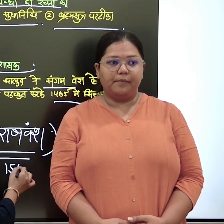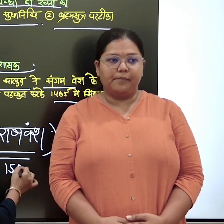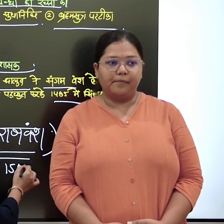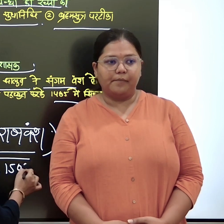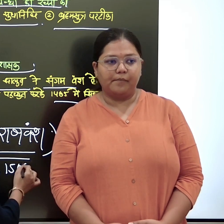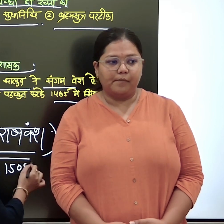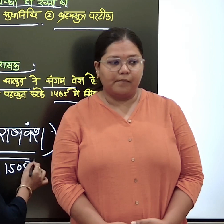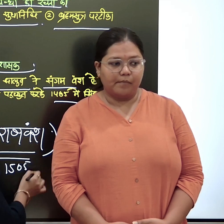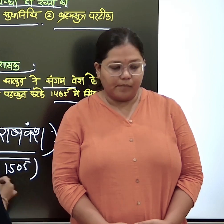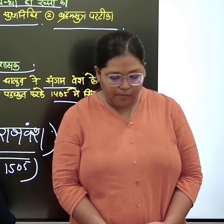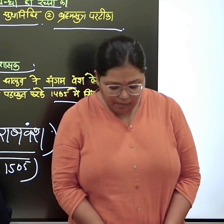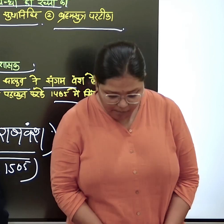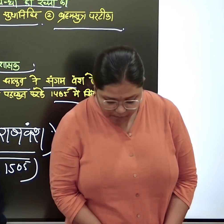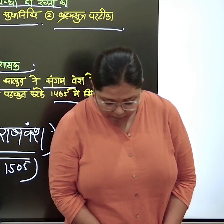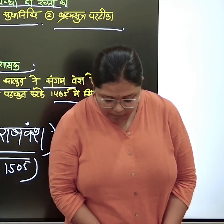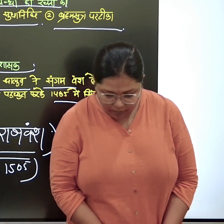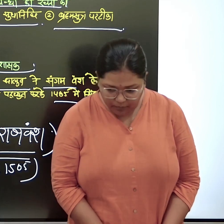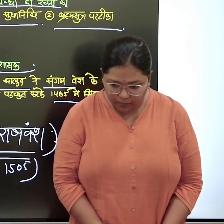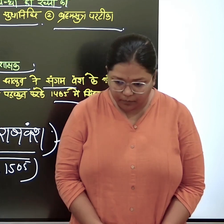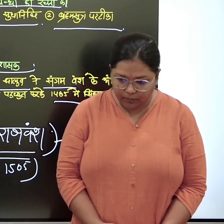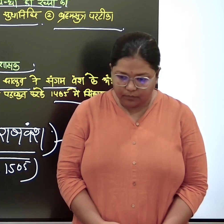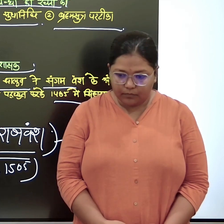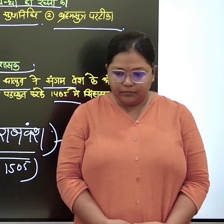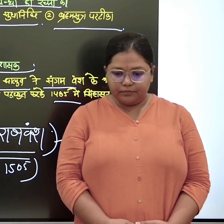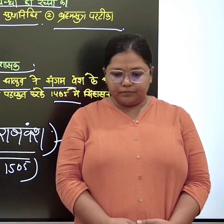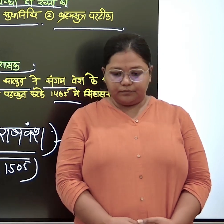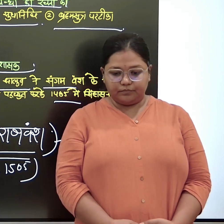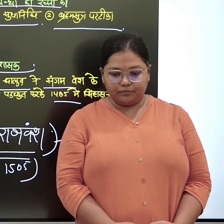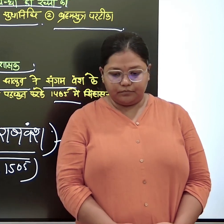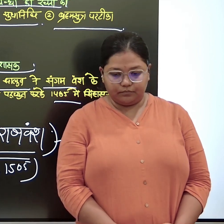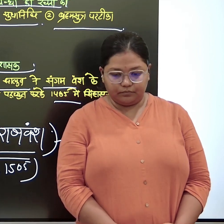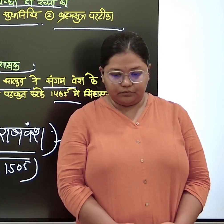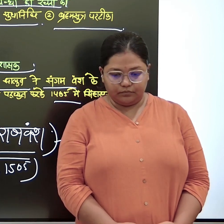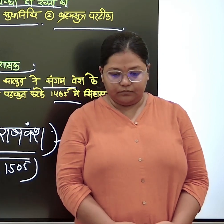1505। ठीक है,